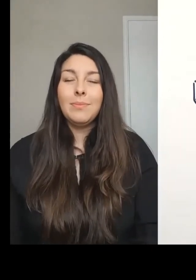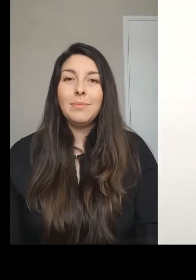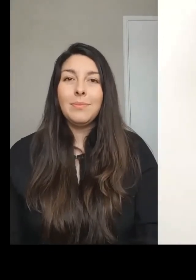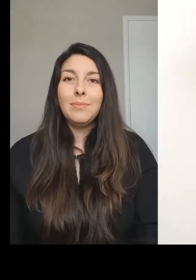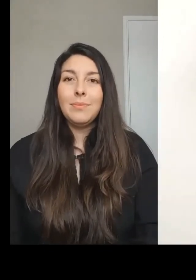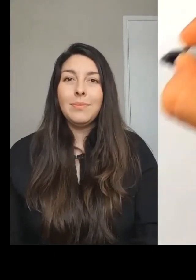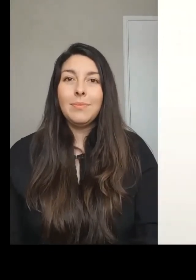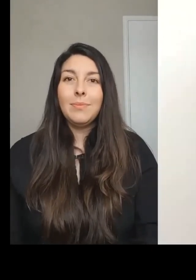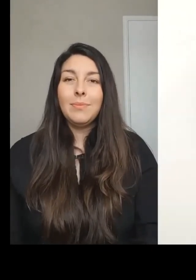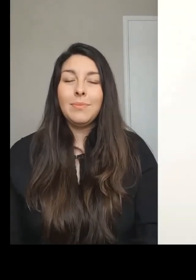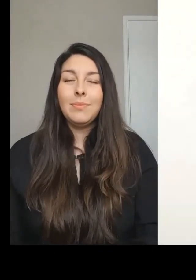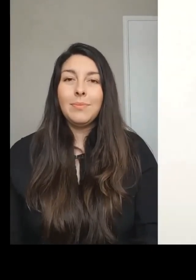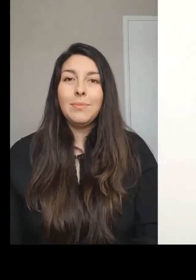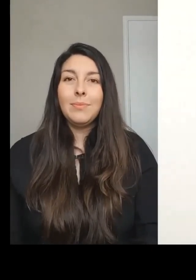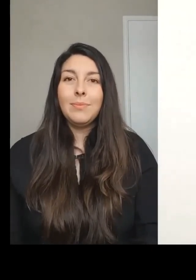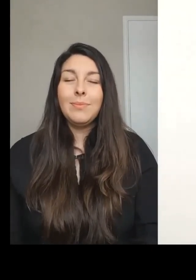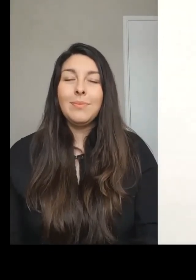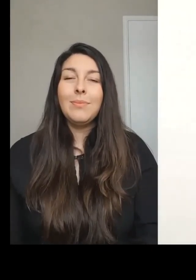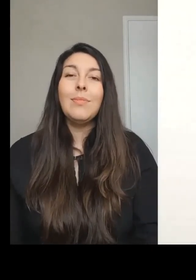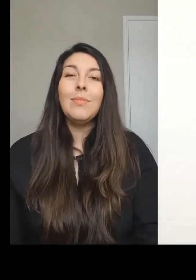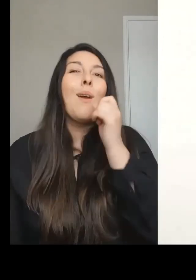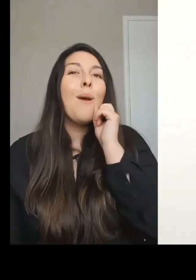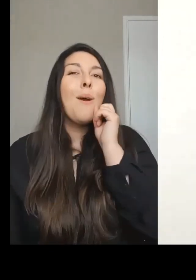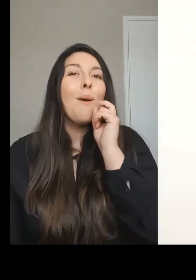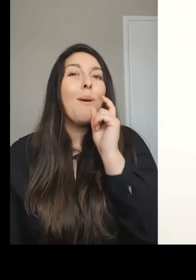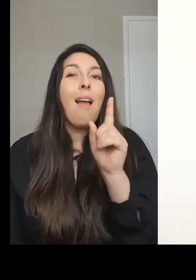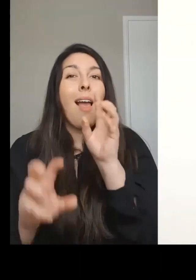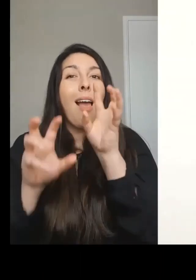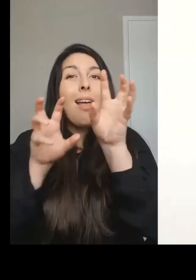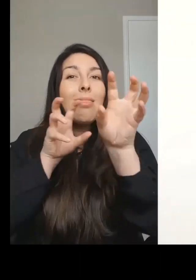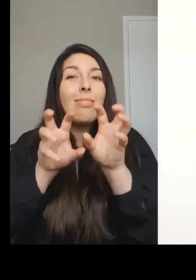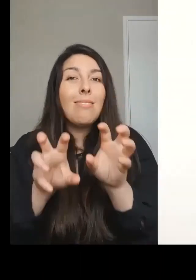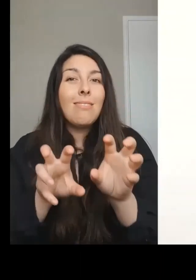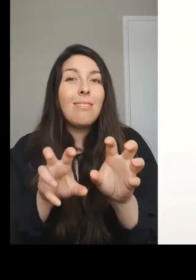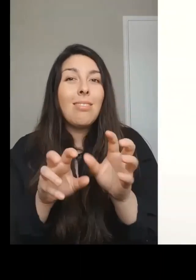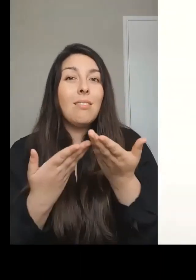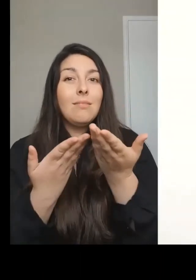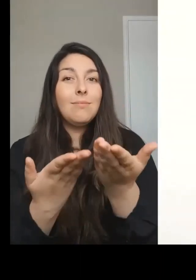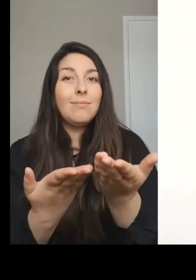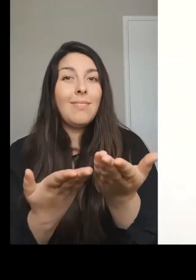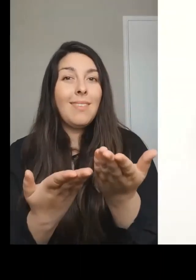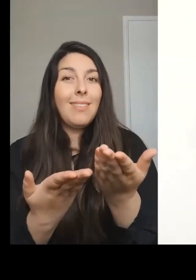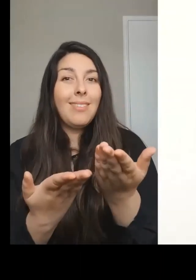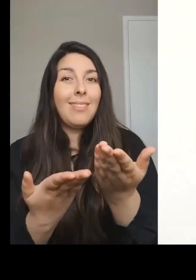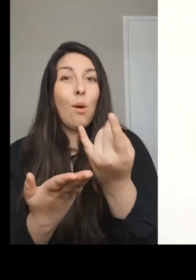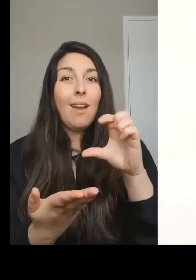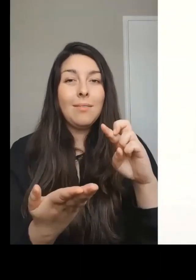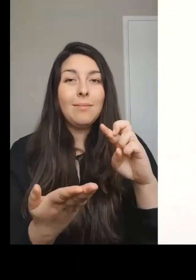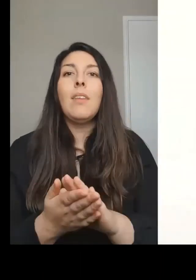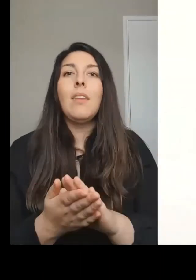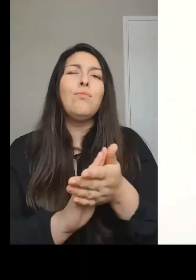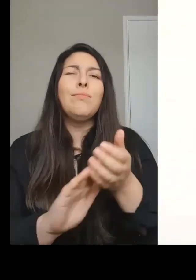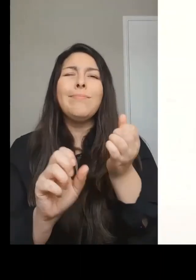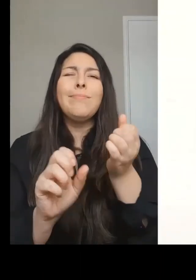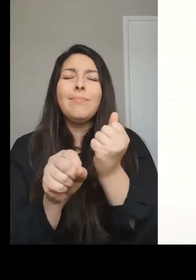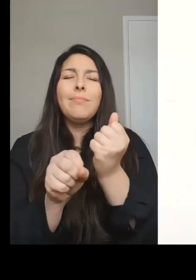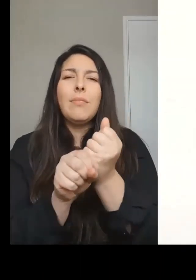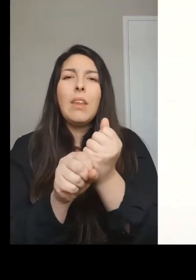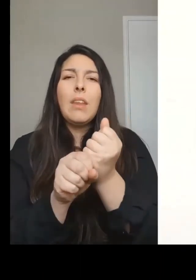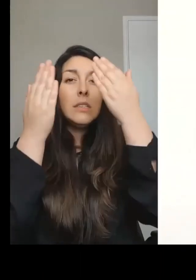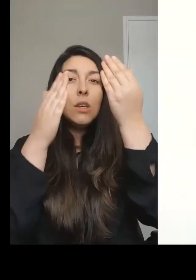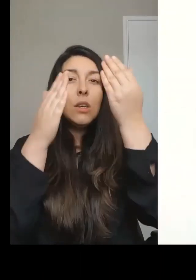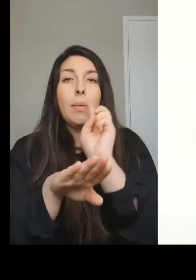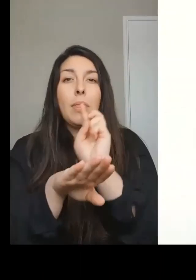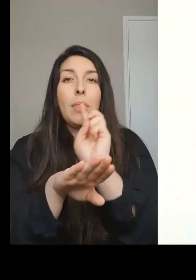¿Cuáles son las actividades que ofrece? Desarrollamos intervenciones psicopedagógicas individuales y talleres grupales,